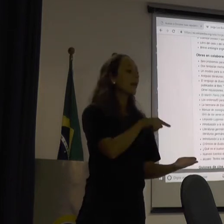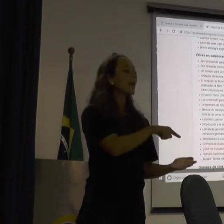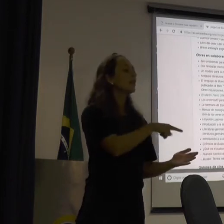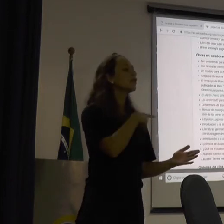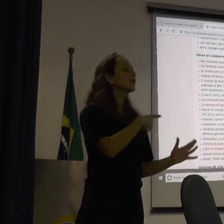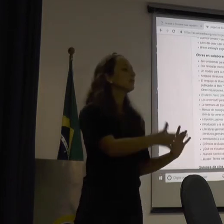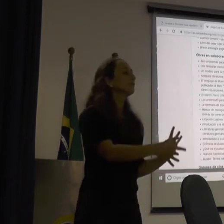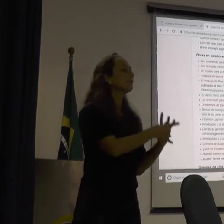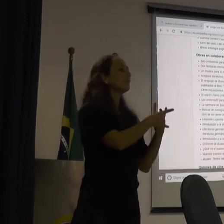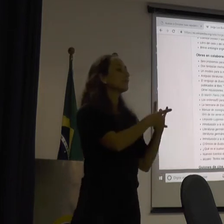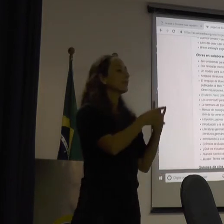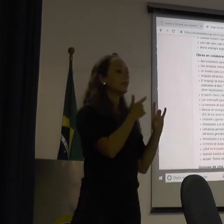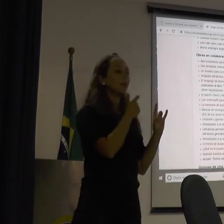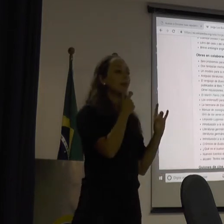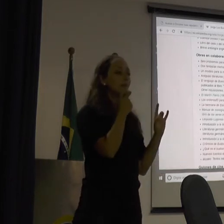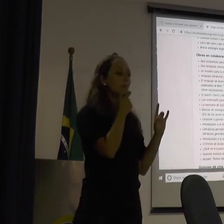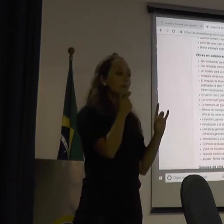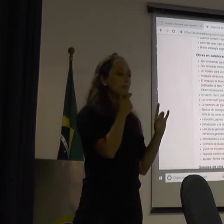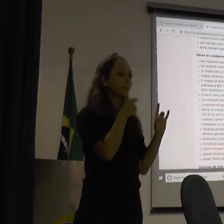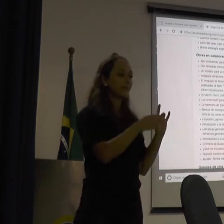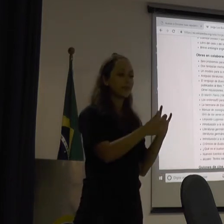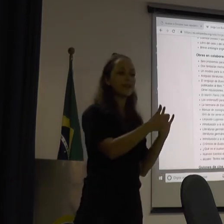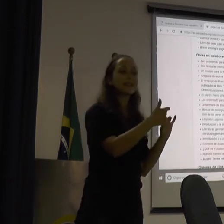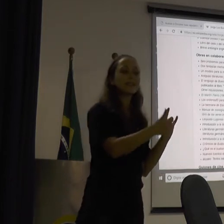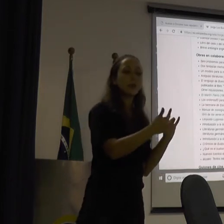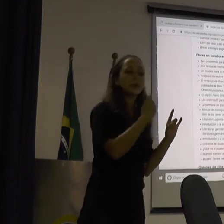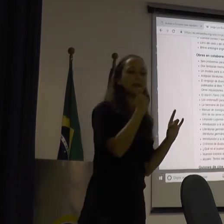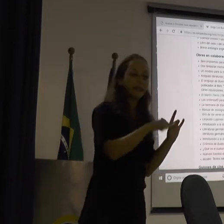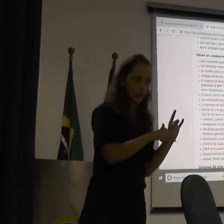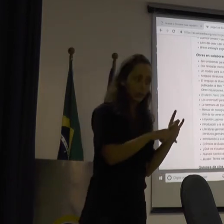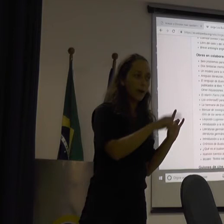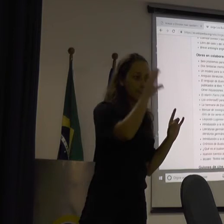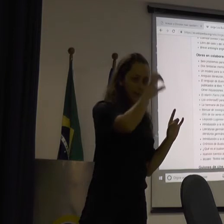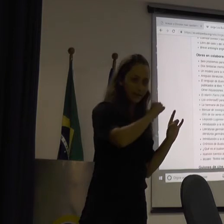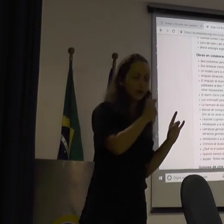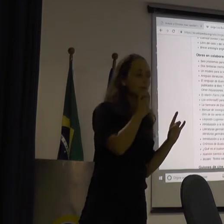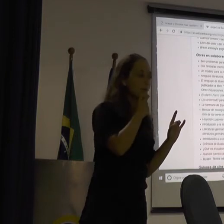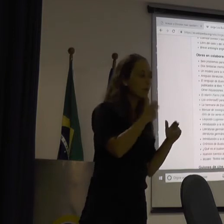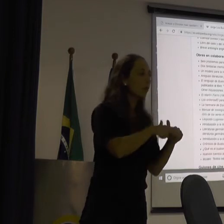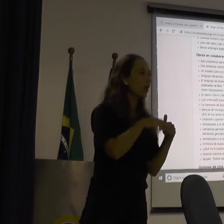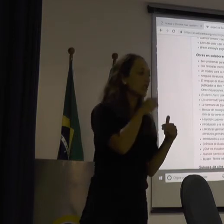né? O inglês foi a segunda língua dele, de uma das avós, né, maternas.